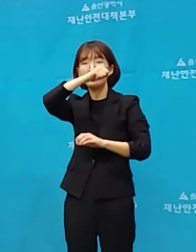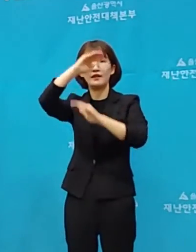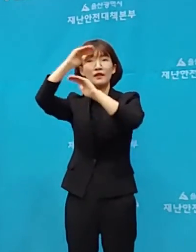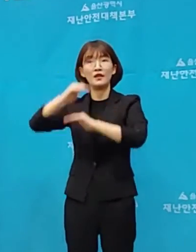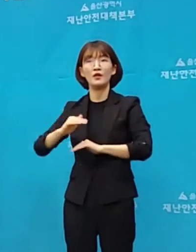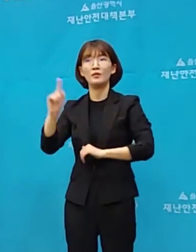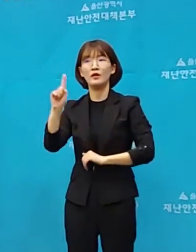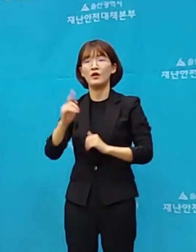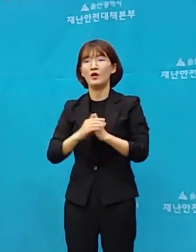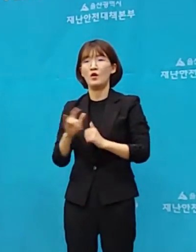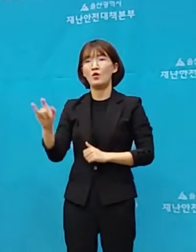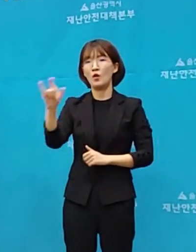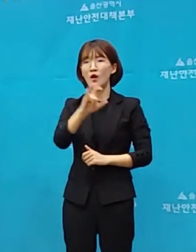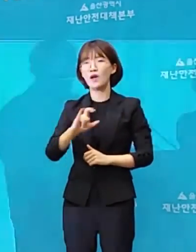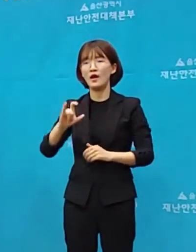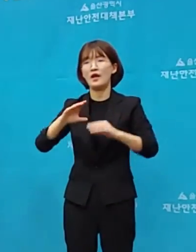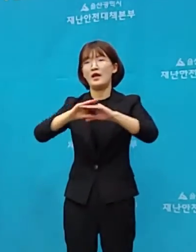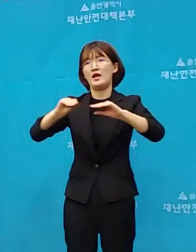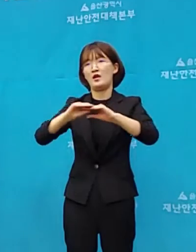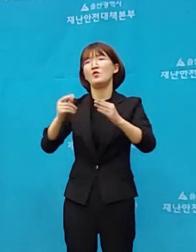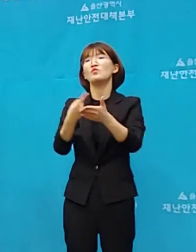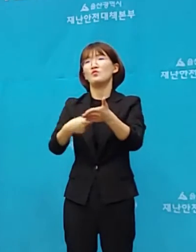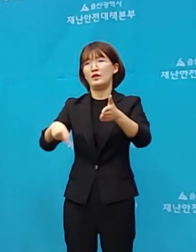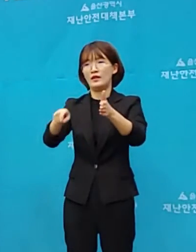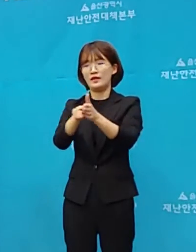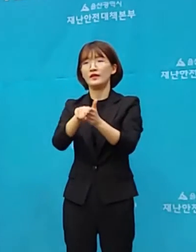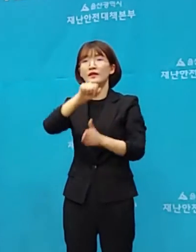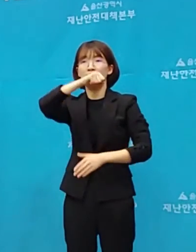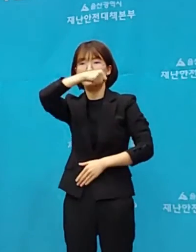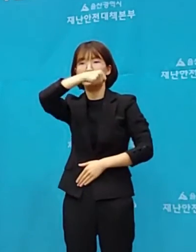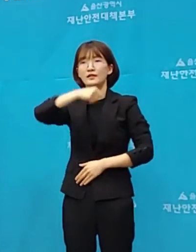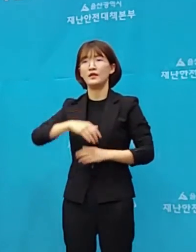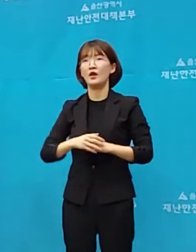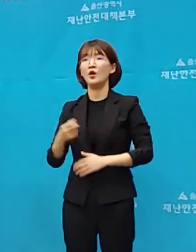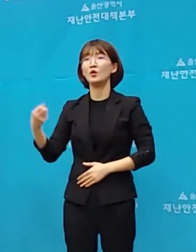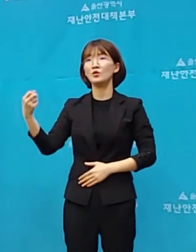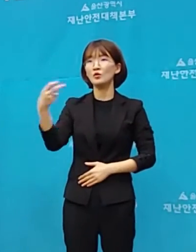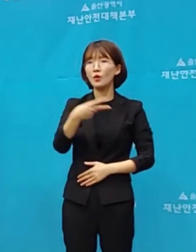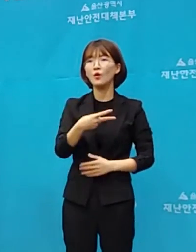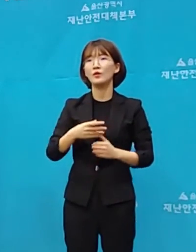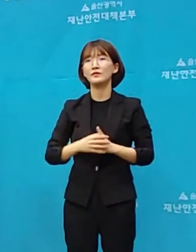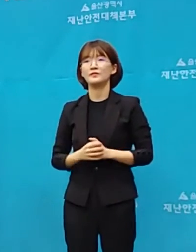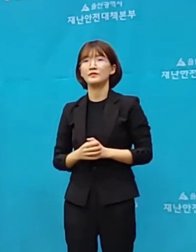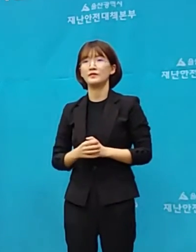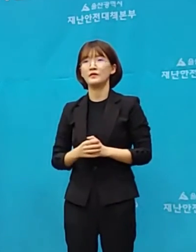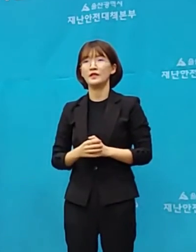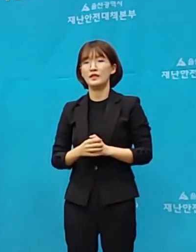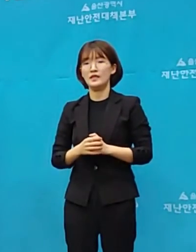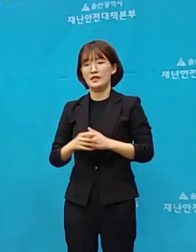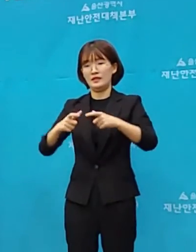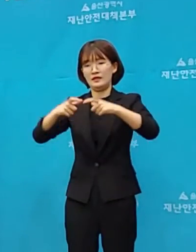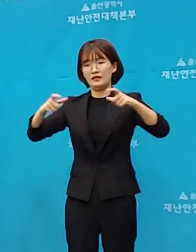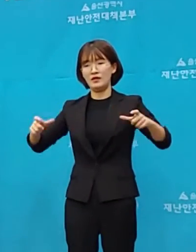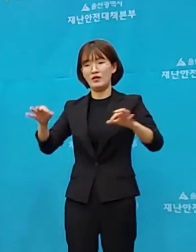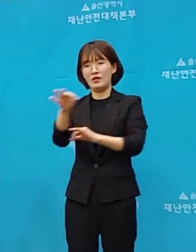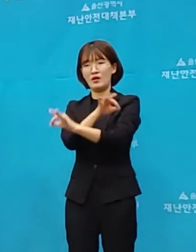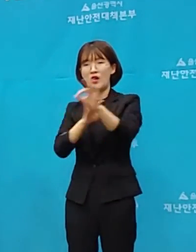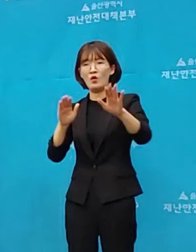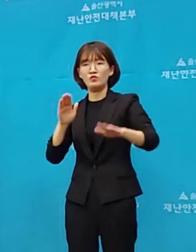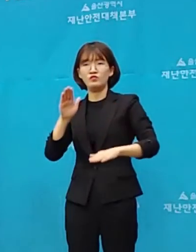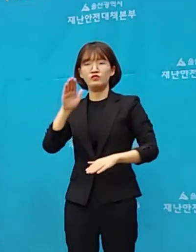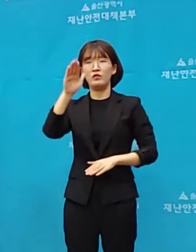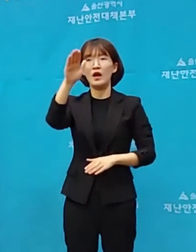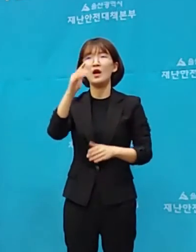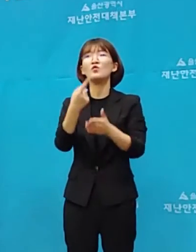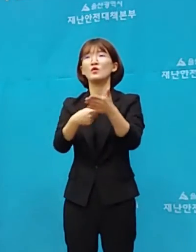추가경정예산안은 코로나19 대응을 위한 예산입니다. 또한 지역경기를 회복하여 다시